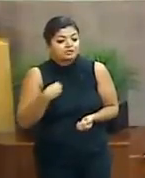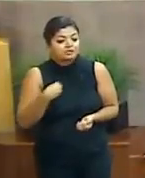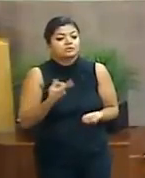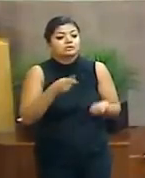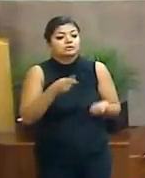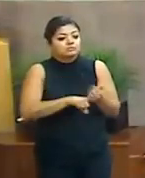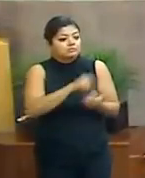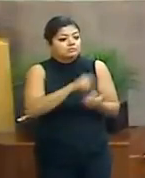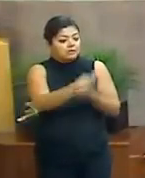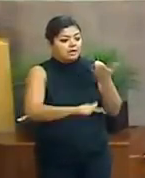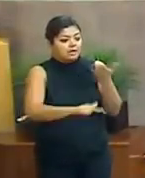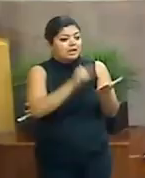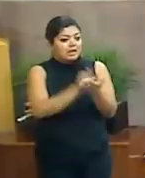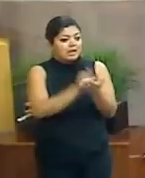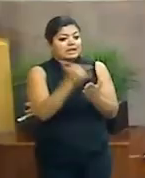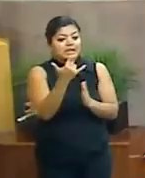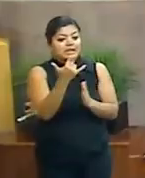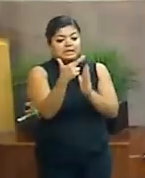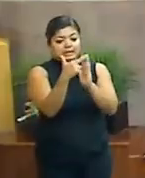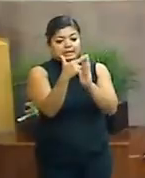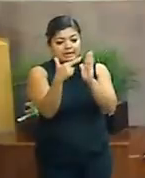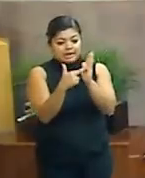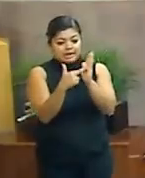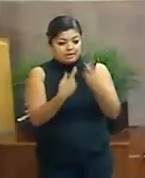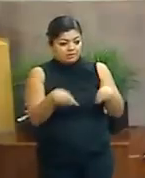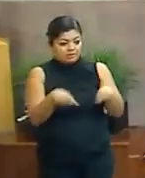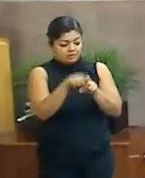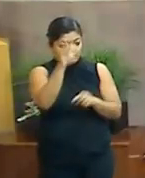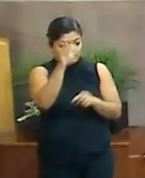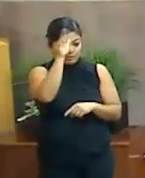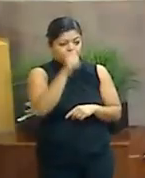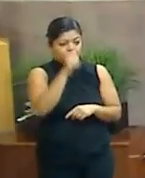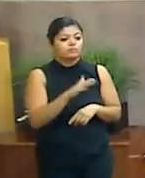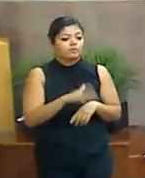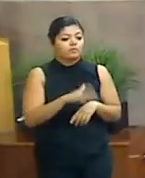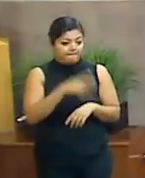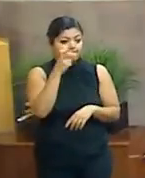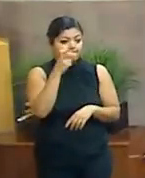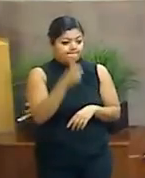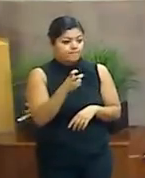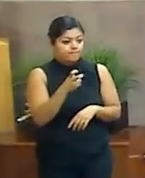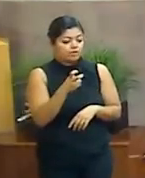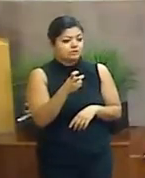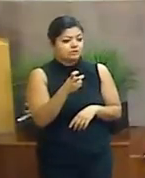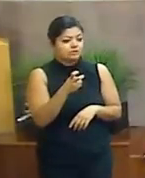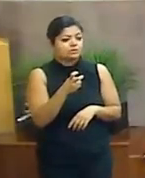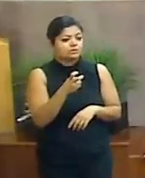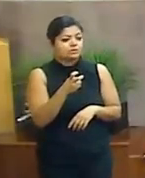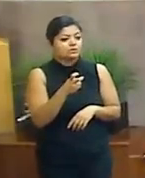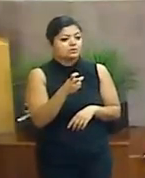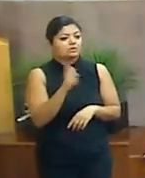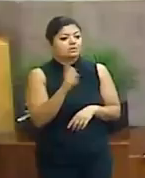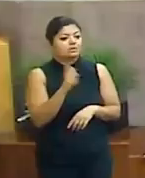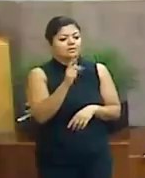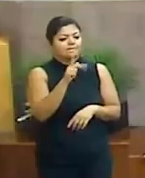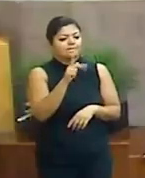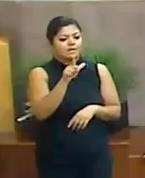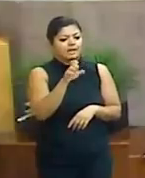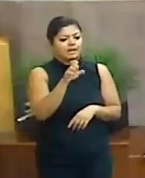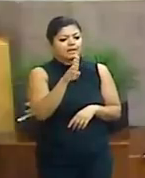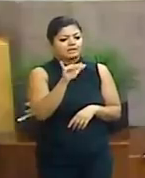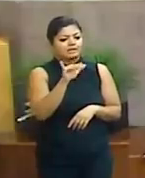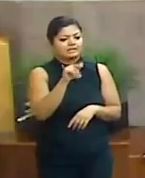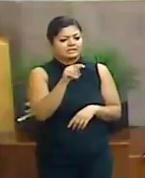las leyes aplicables y reglamentos respectivos lo que tenemos es que el plebiscito se intentó